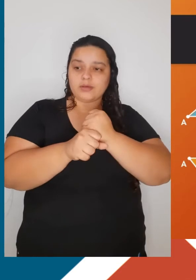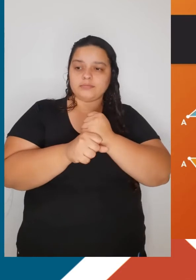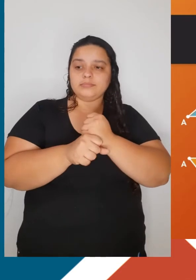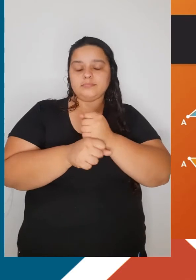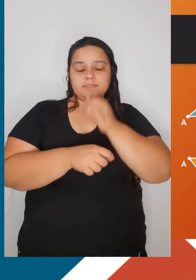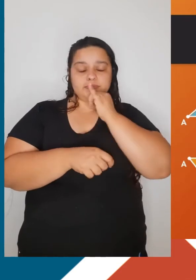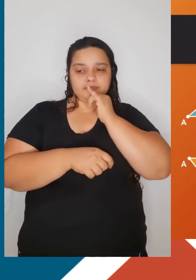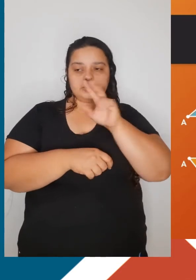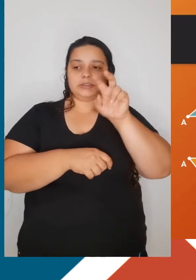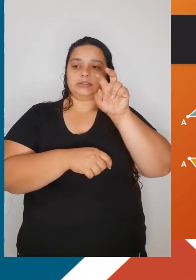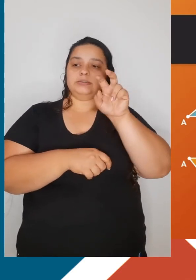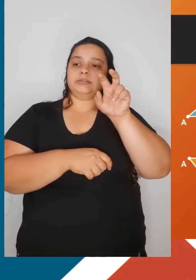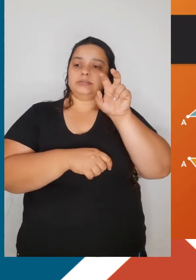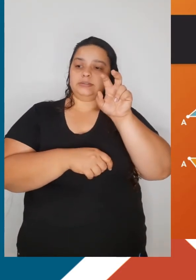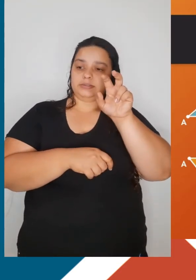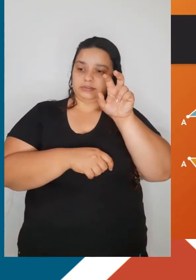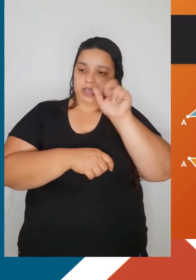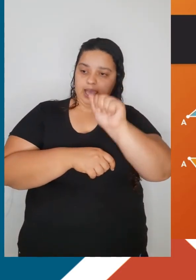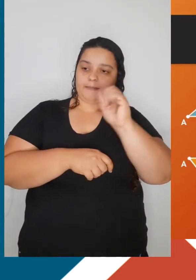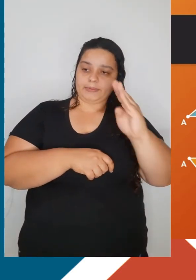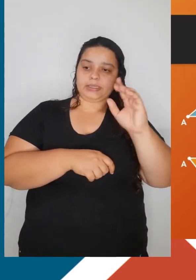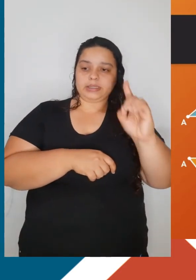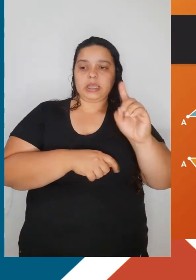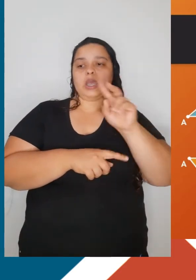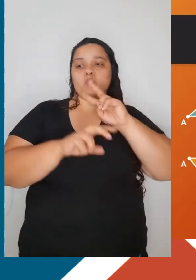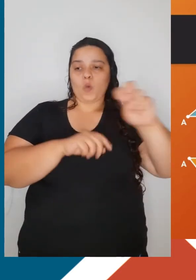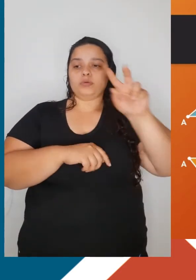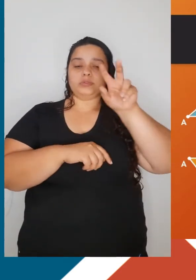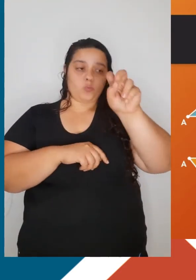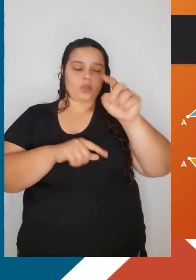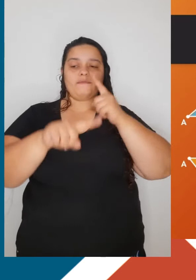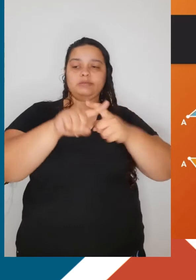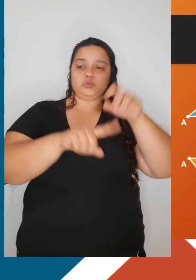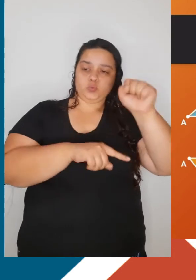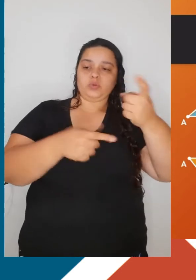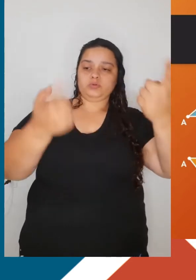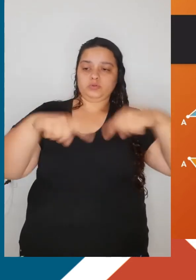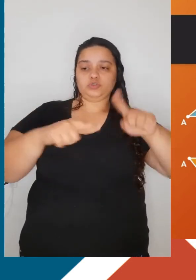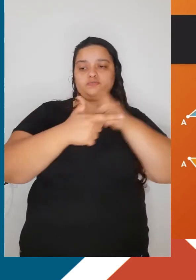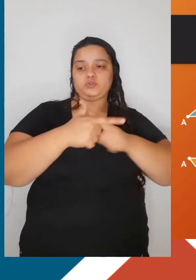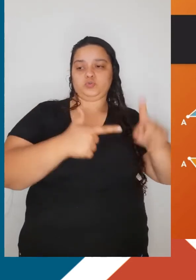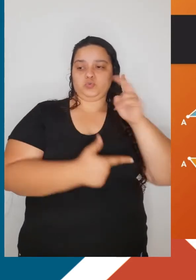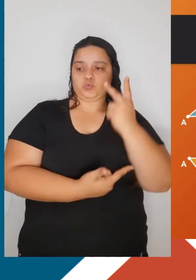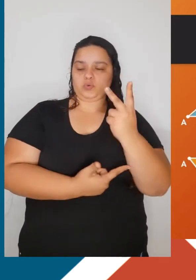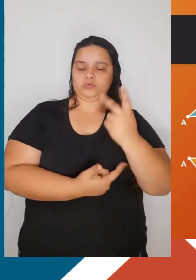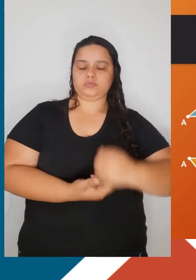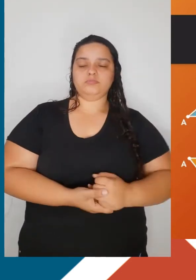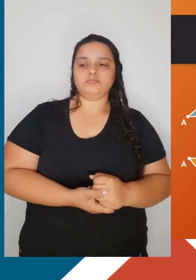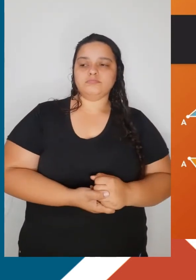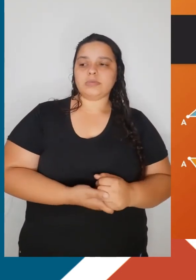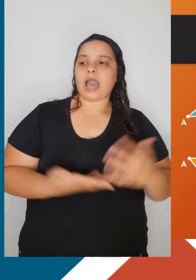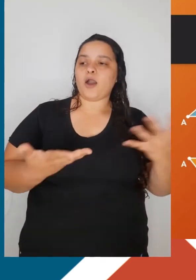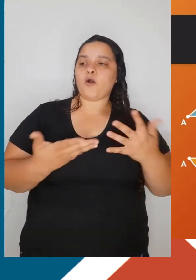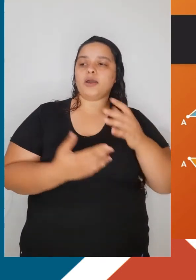área, ficando assim com a área do triângulo ABD igual a 50 vezes 8 sobre 2. Já